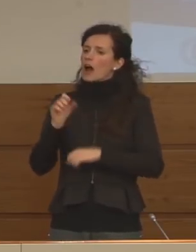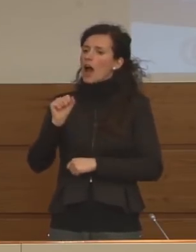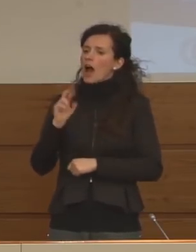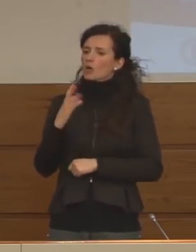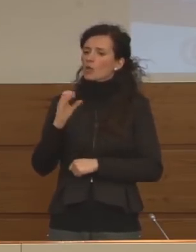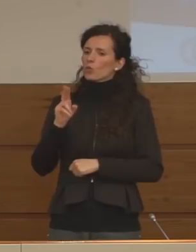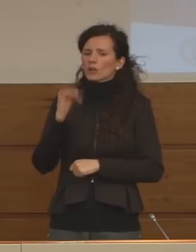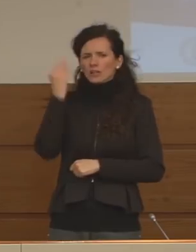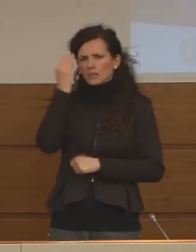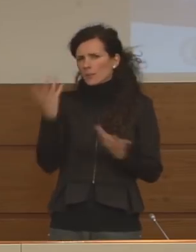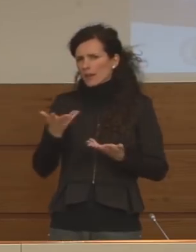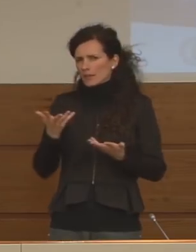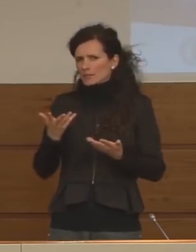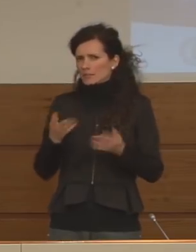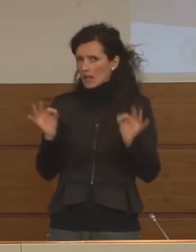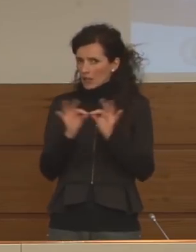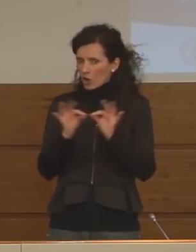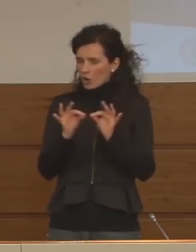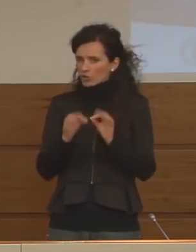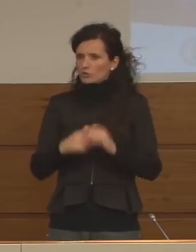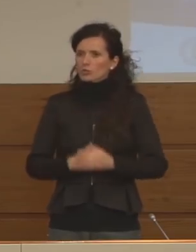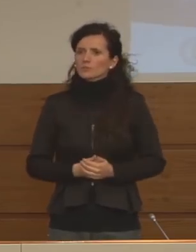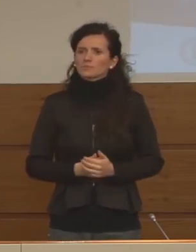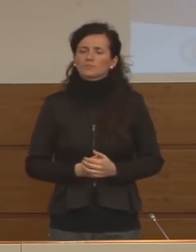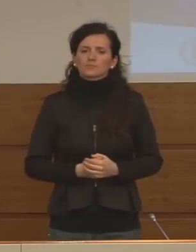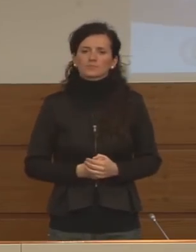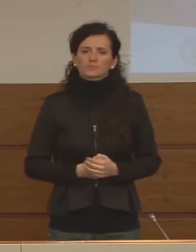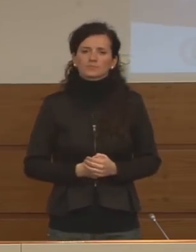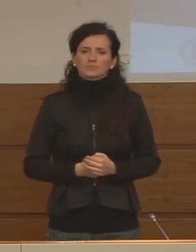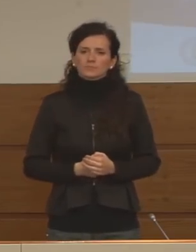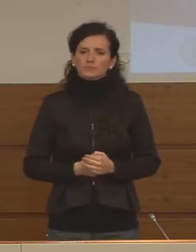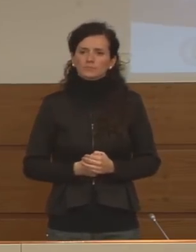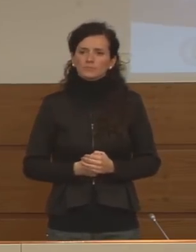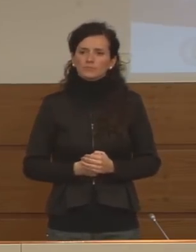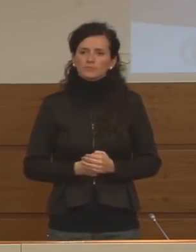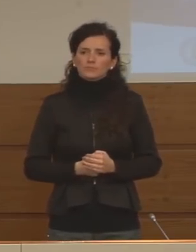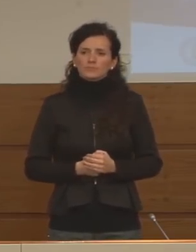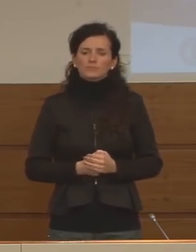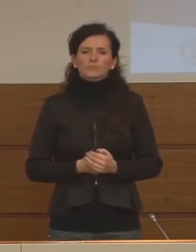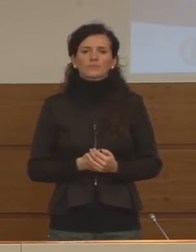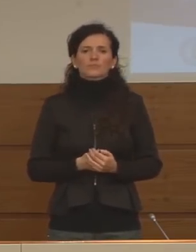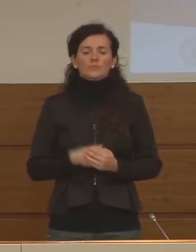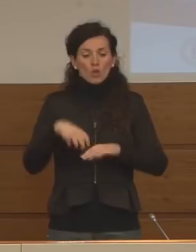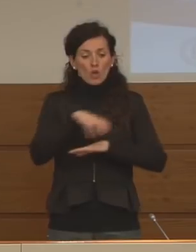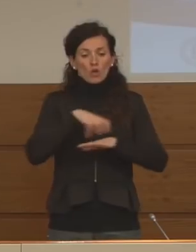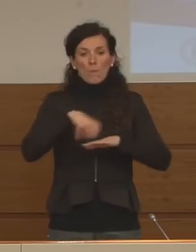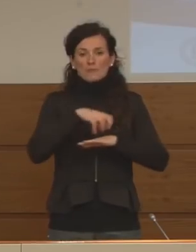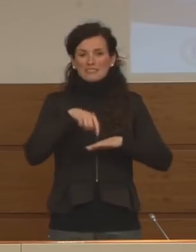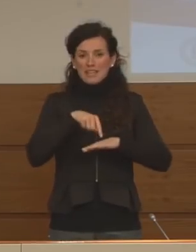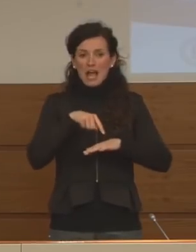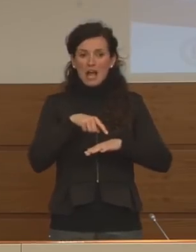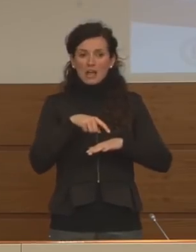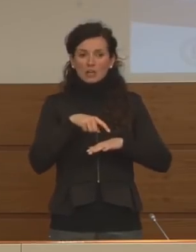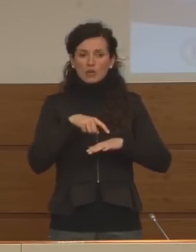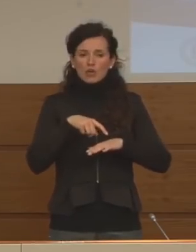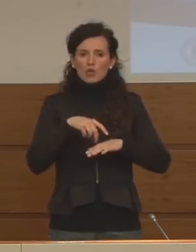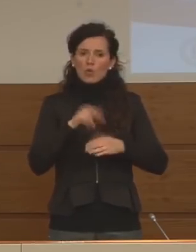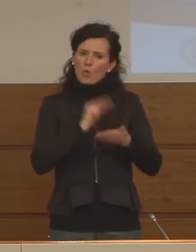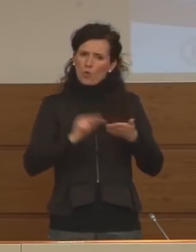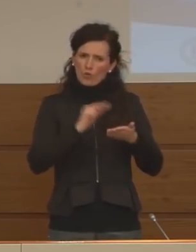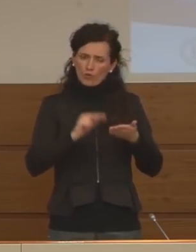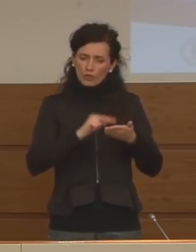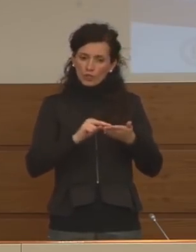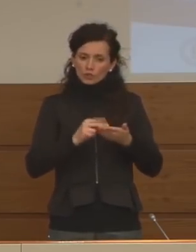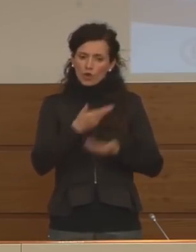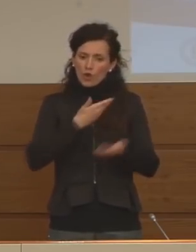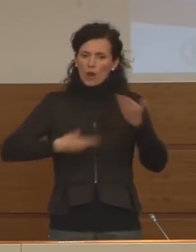pensa grazie gli uffici del commissario in totale collaborazione con la protezione civile